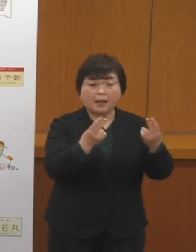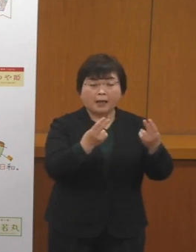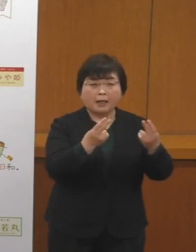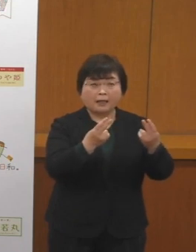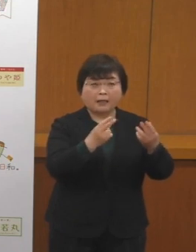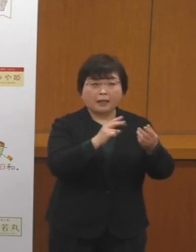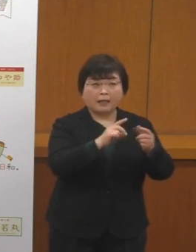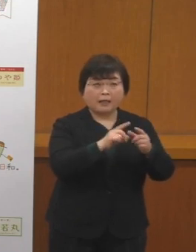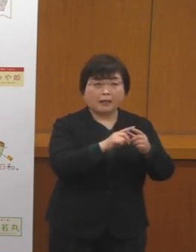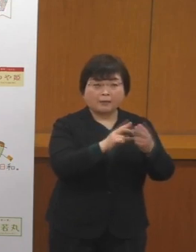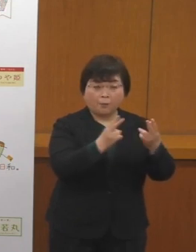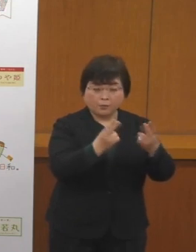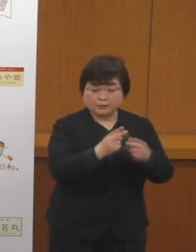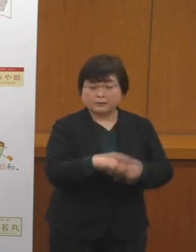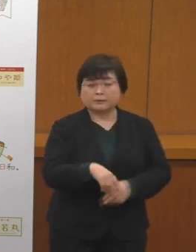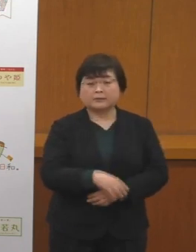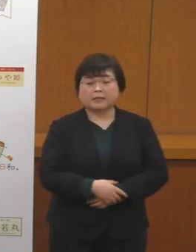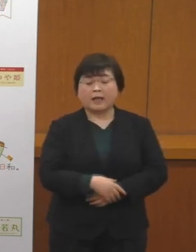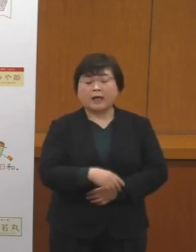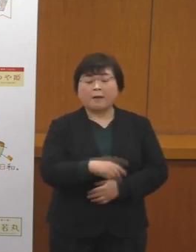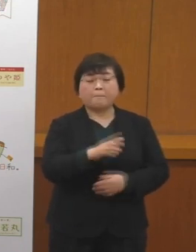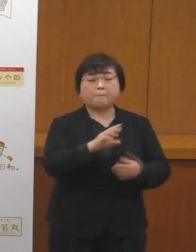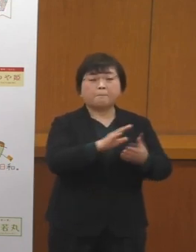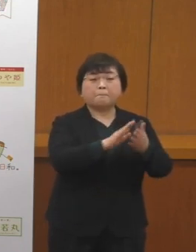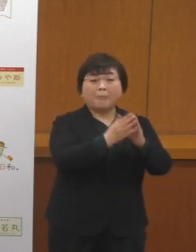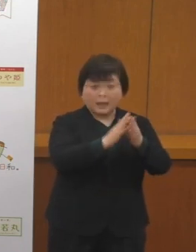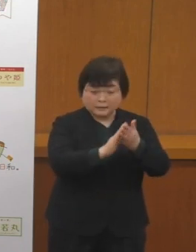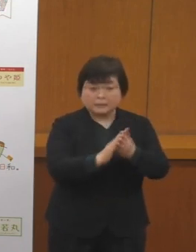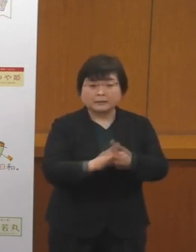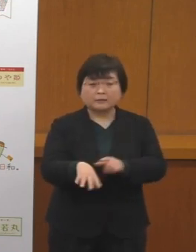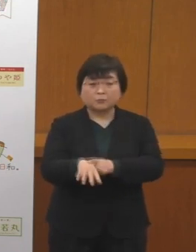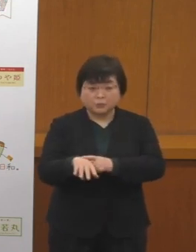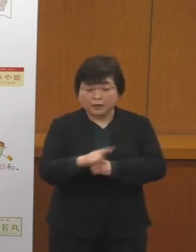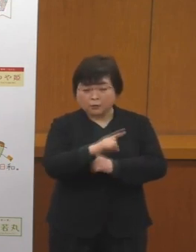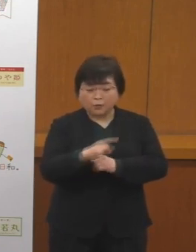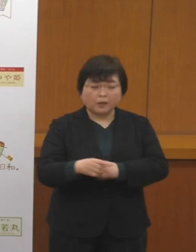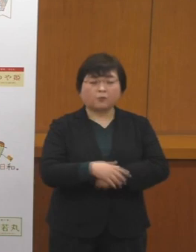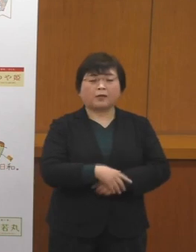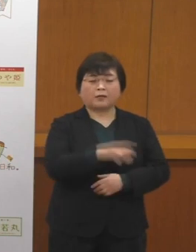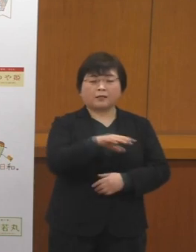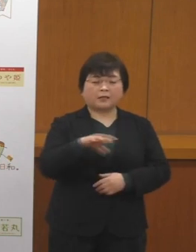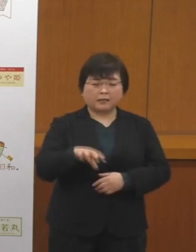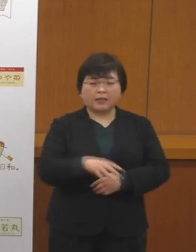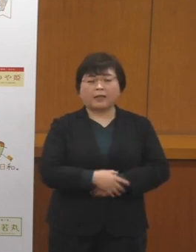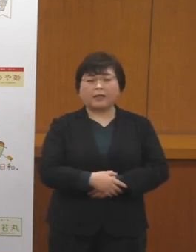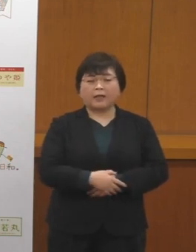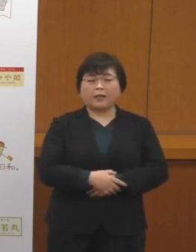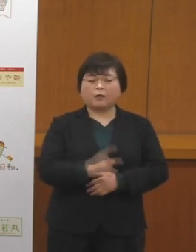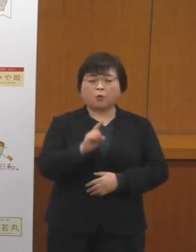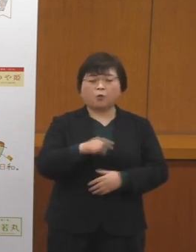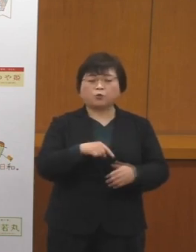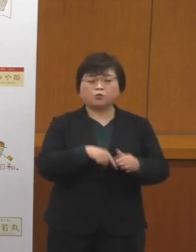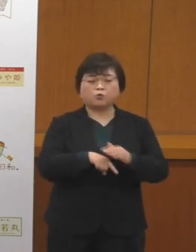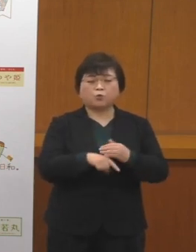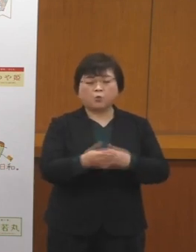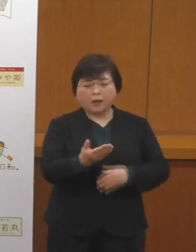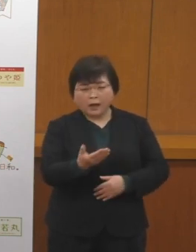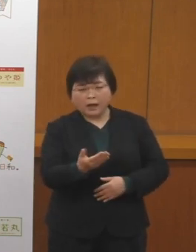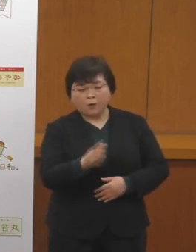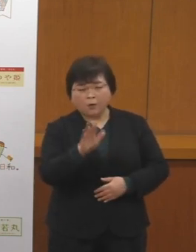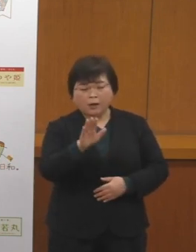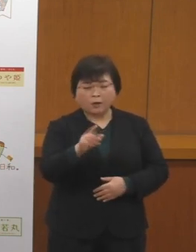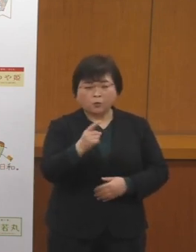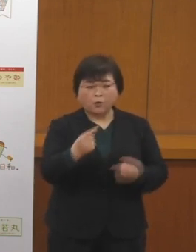株といったいろいろなそのクロスしてですねその分析をしてどういうのが望ましいのか